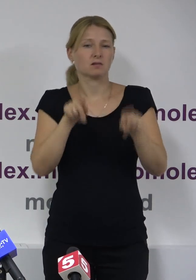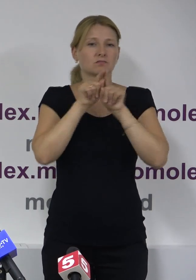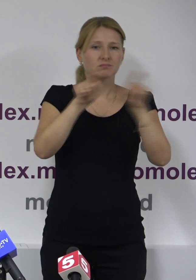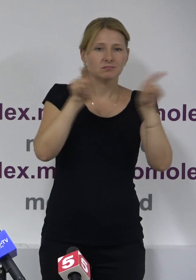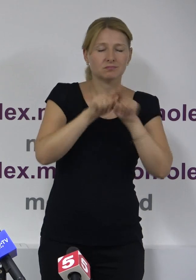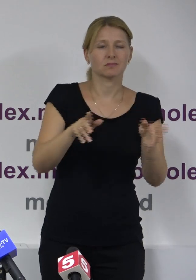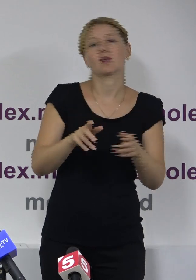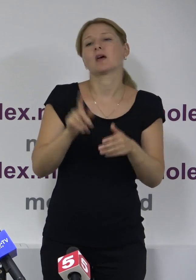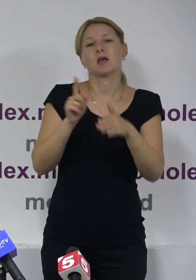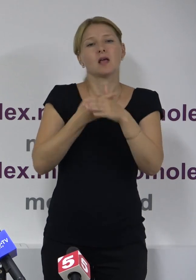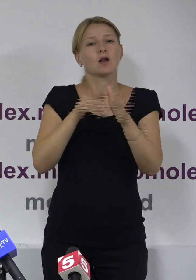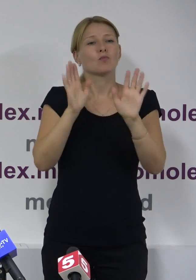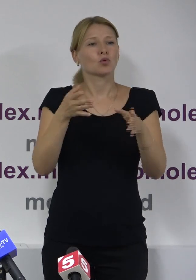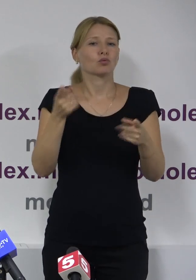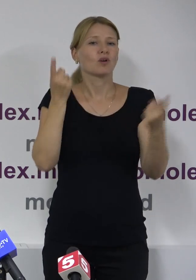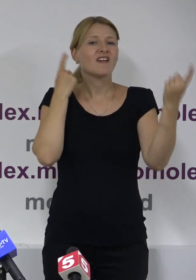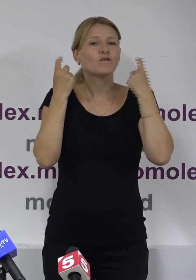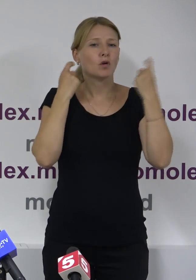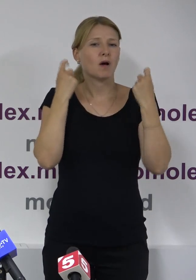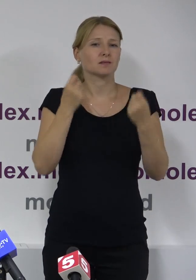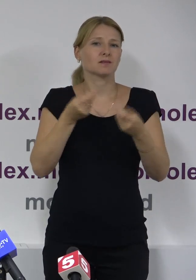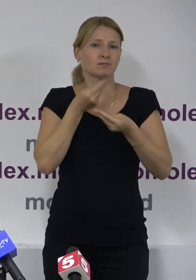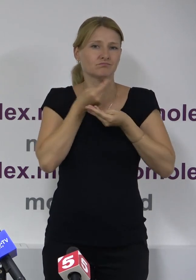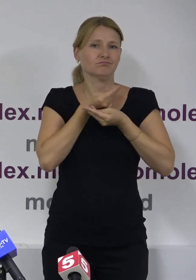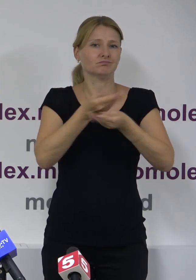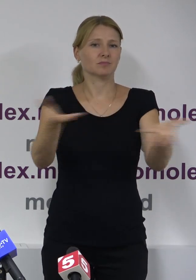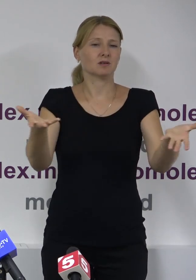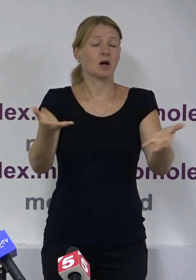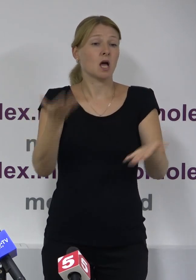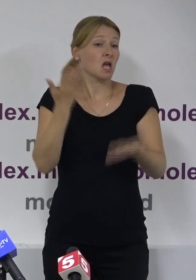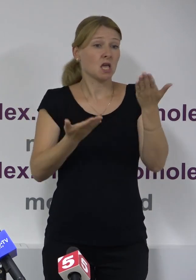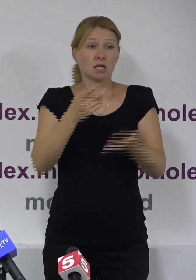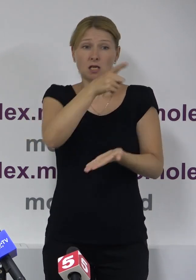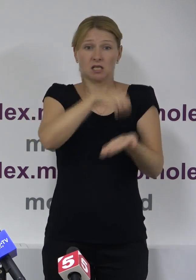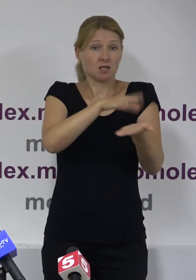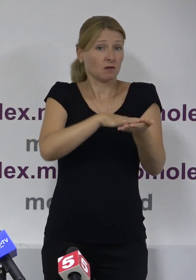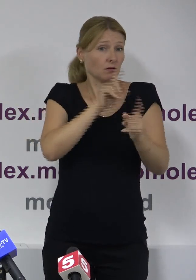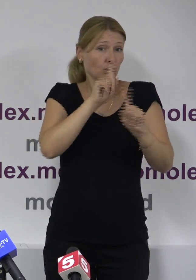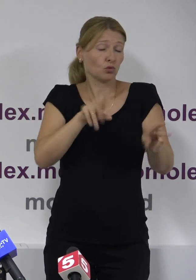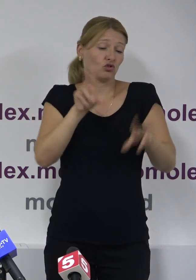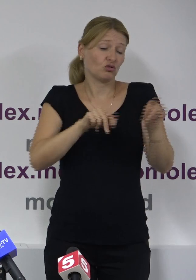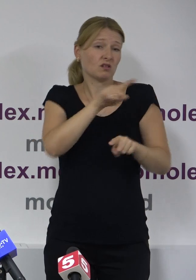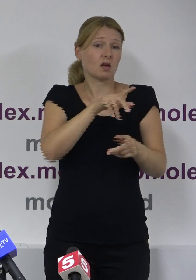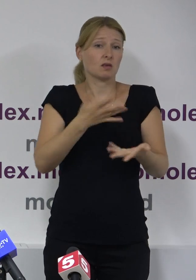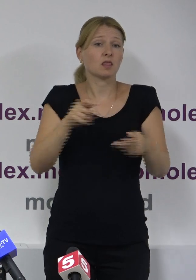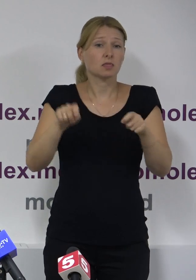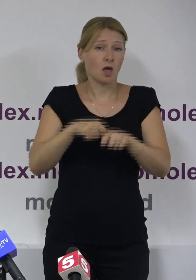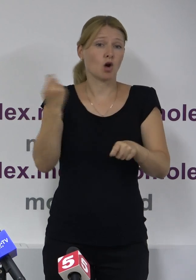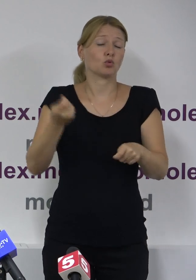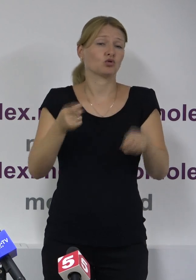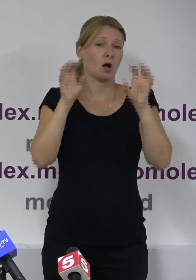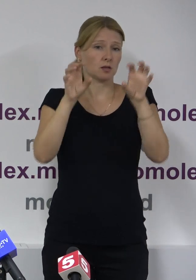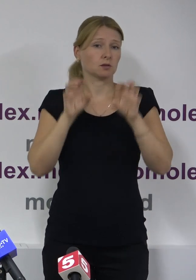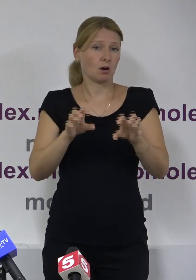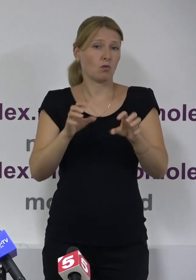tentă electorală în contextul referendumului, pentru că dacă nu se vor înregistra, vor încălca legislația electorală în